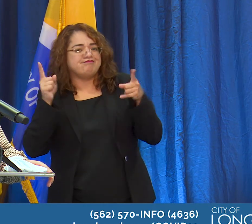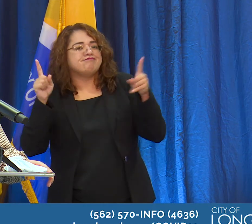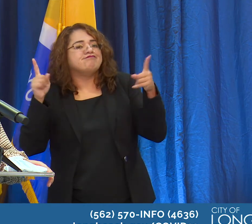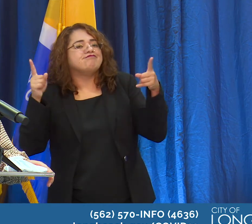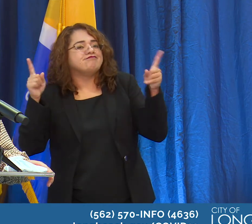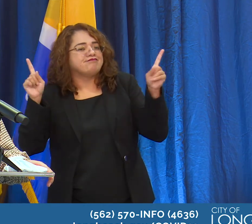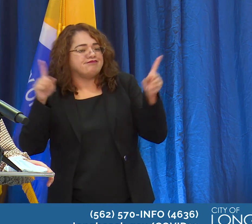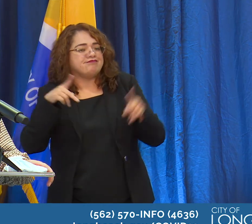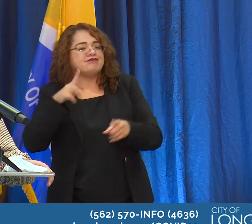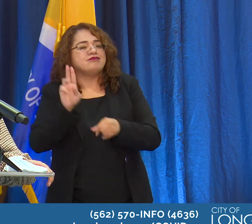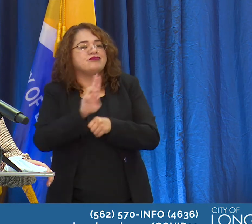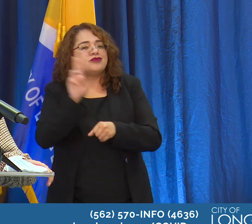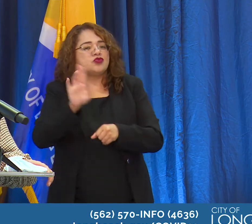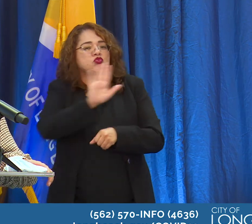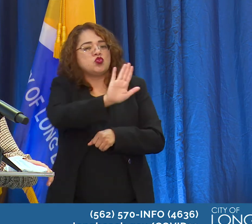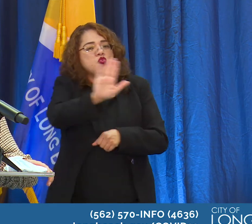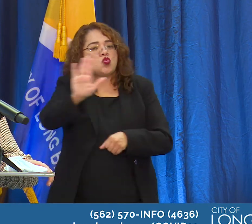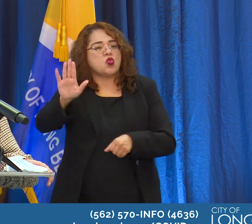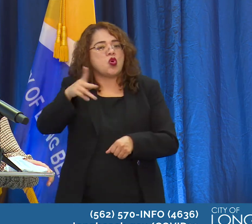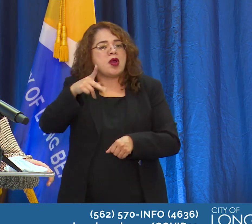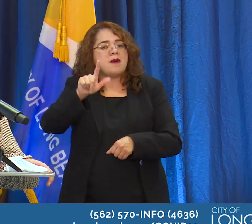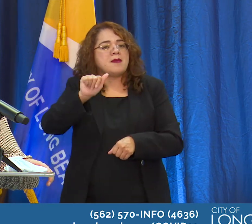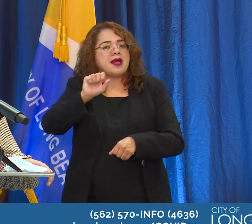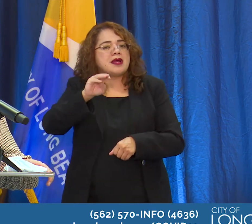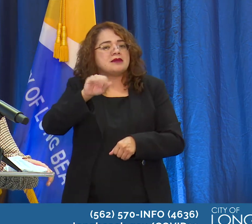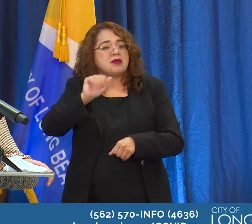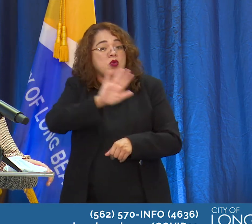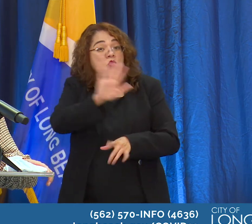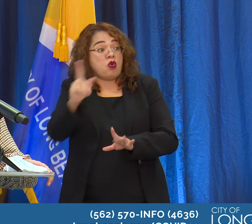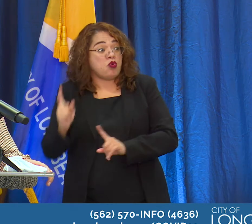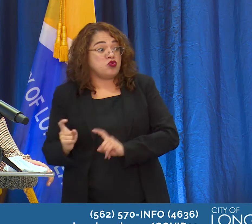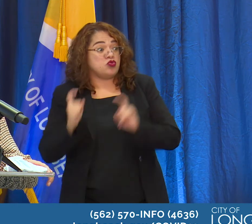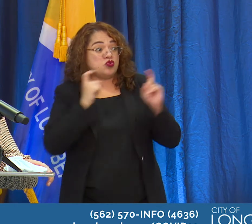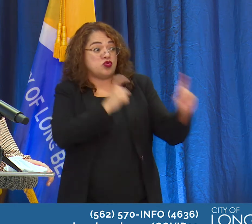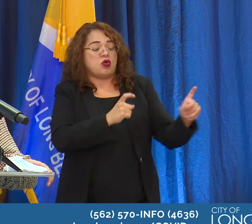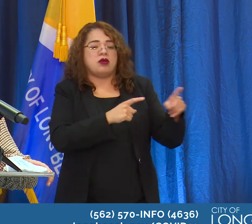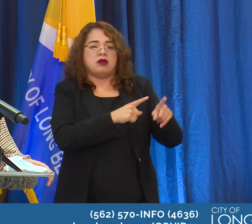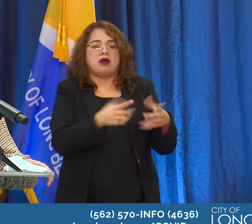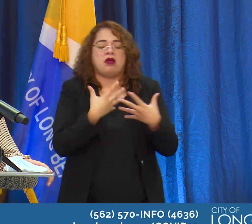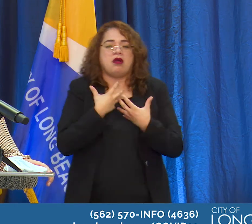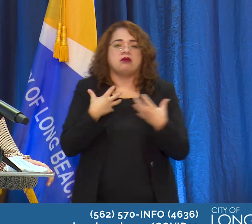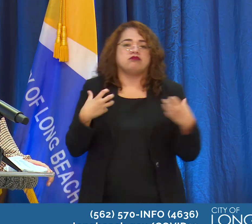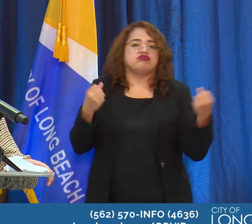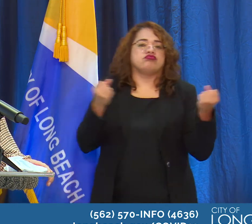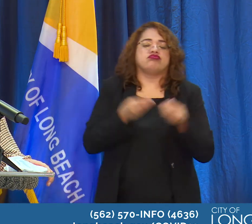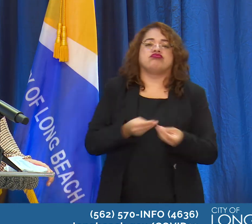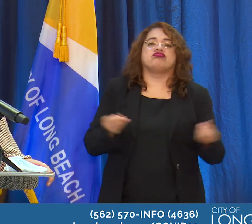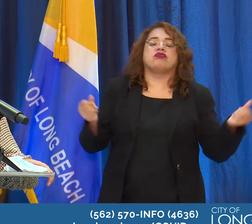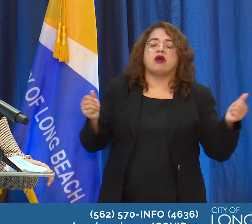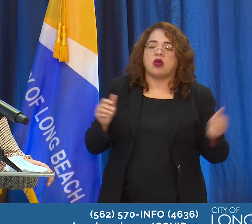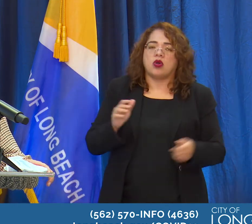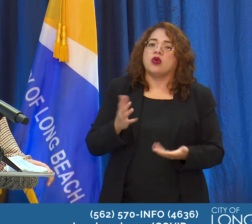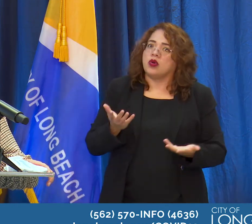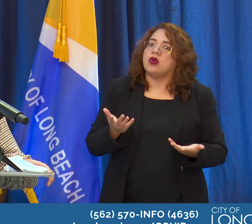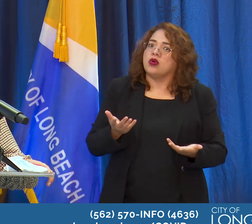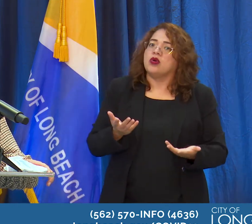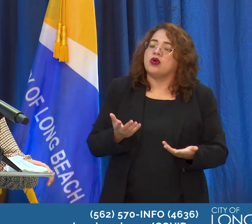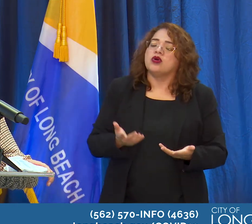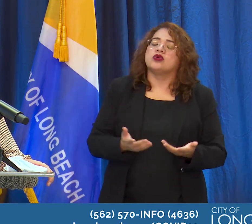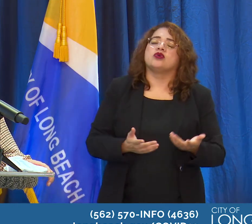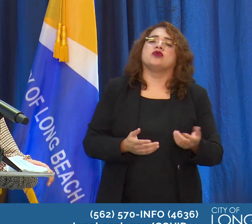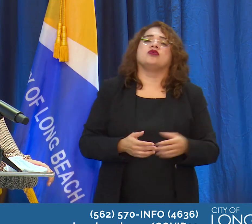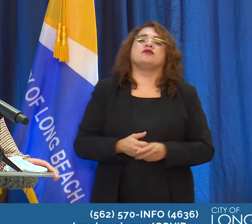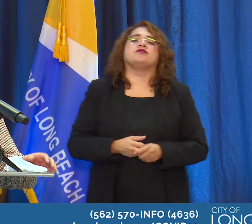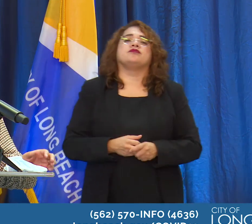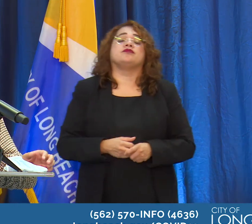de COVID-19 con plasma donado. Parece haber tenido mucho éxito hasta la fecha. Donar plasma